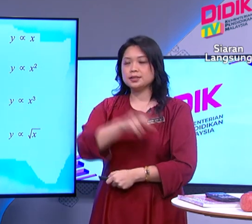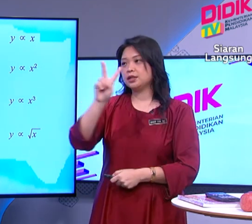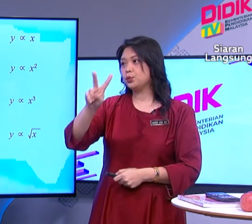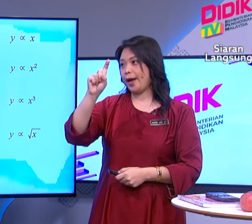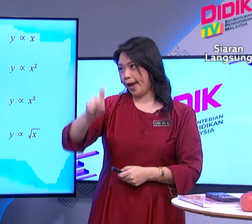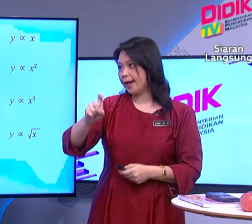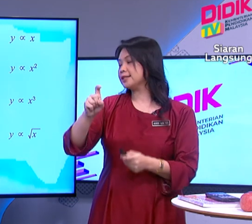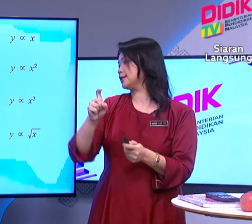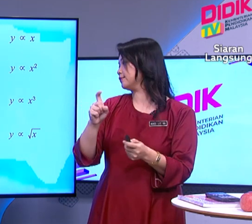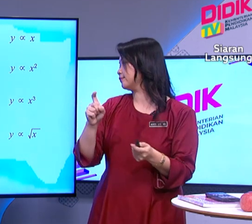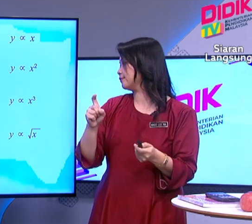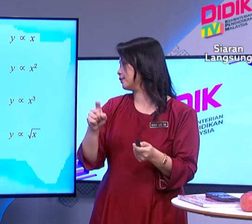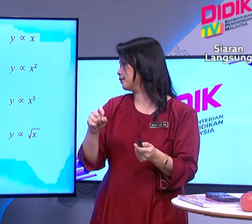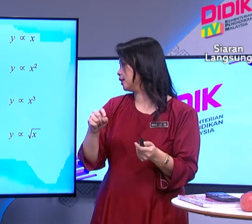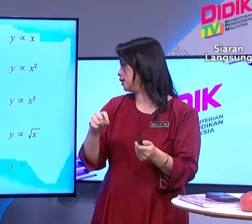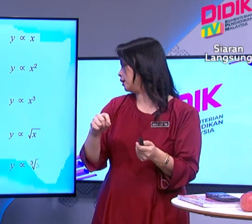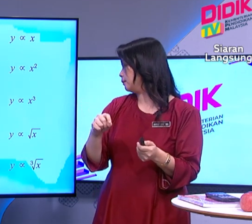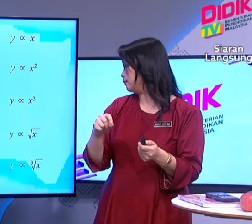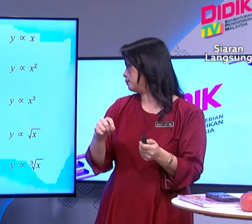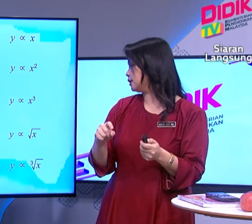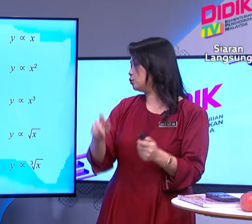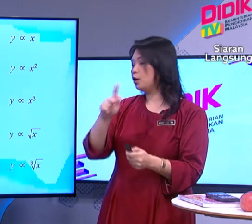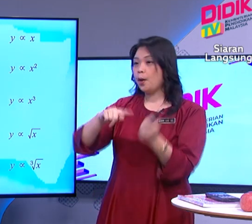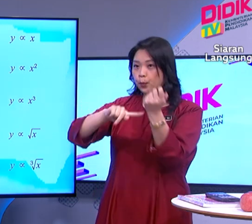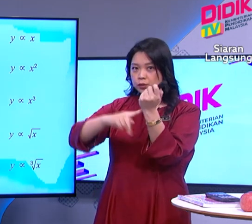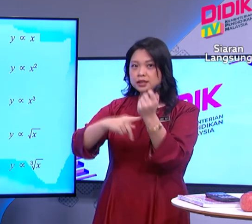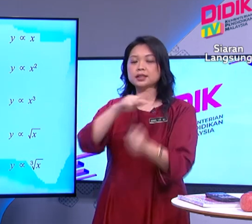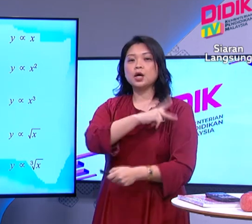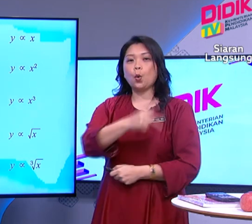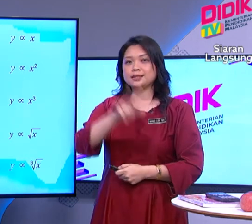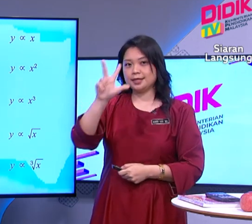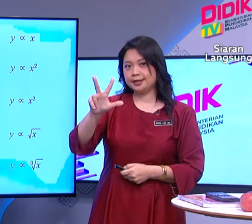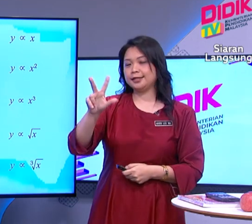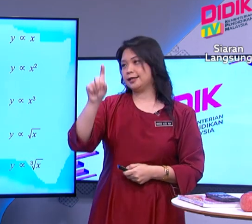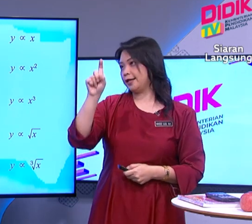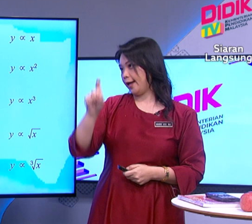kuasa 2x Hai pas tuh pun ceku AC3